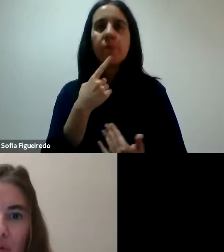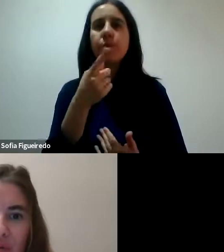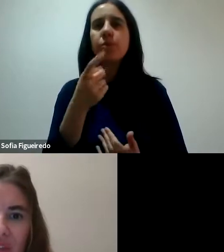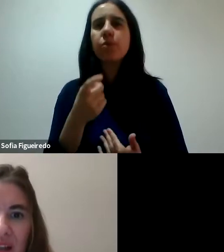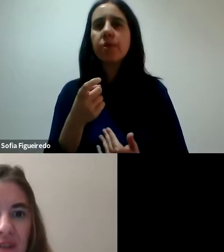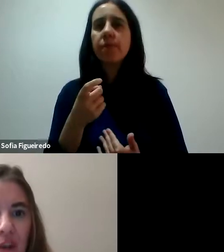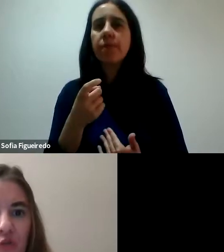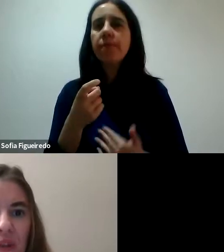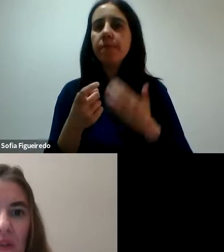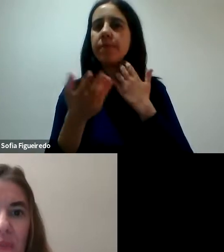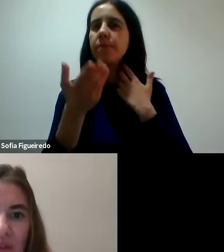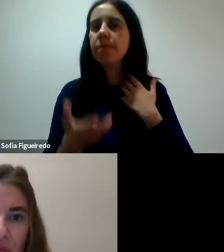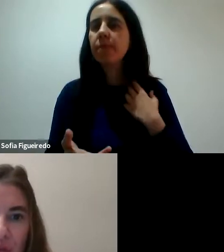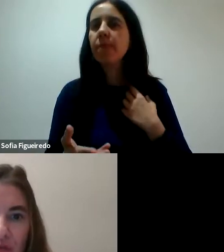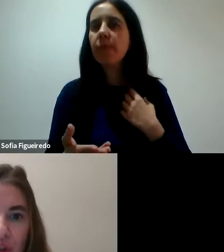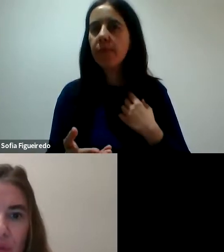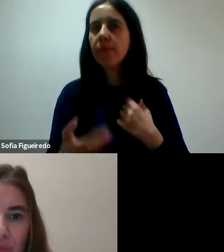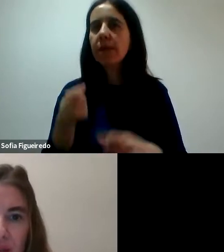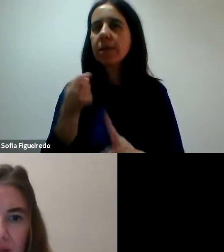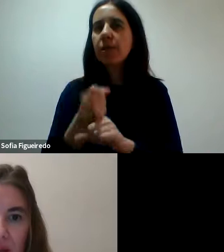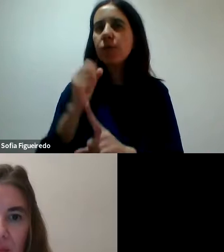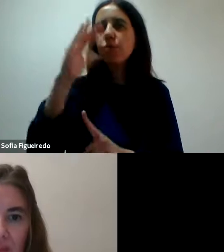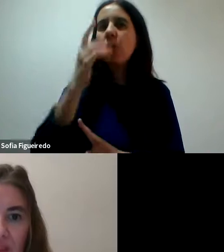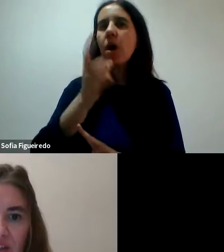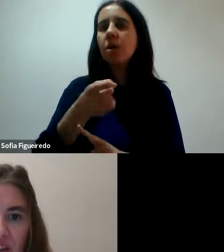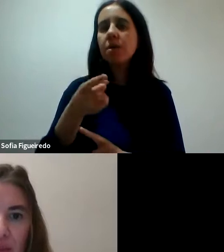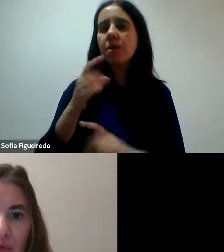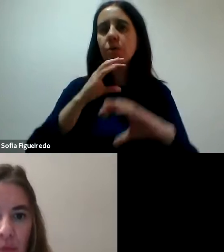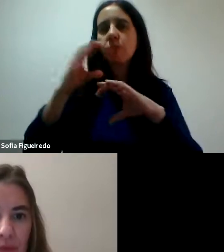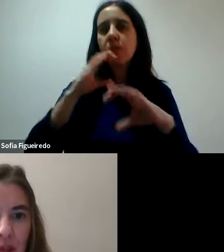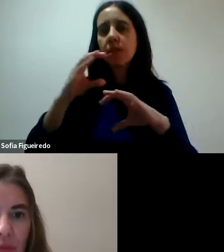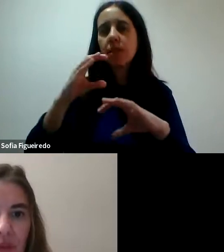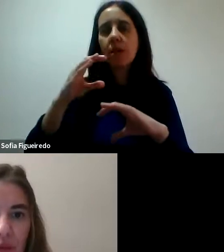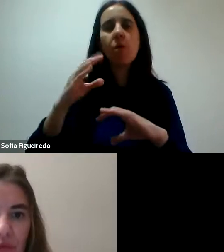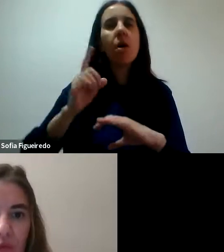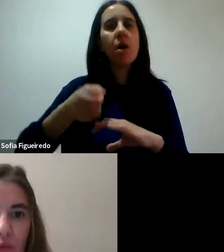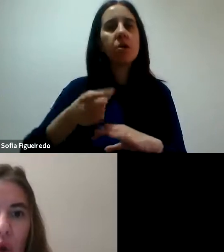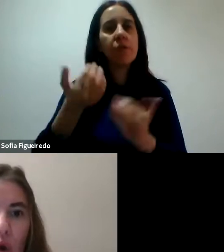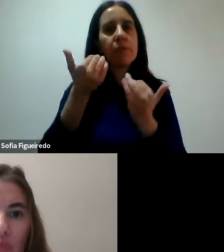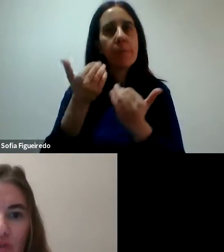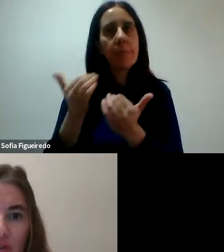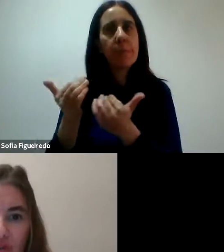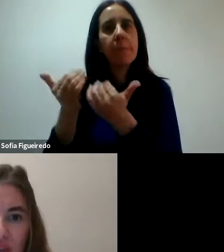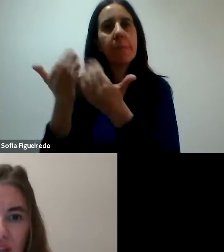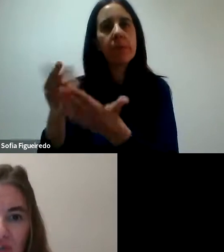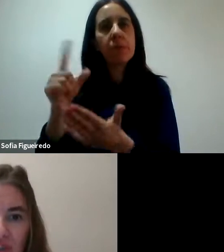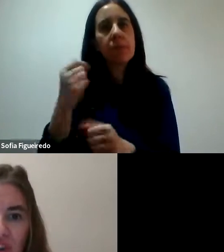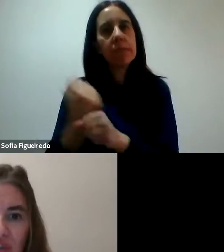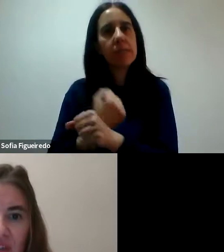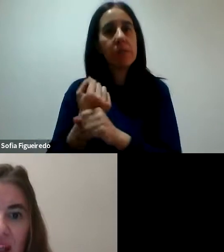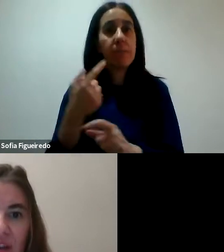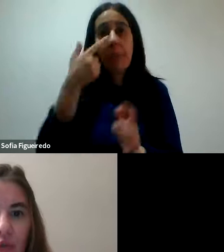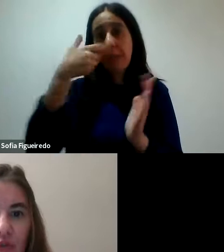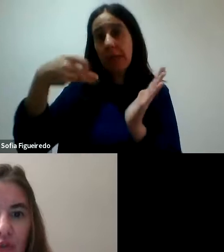quais considera serem os principais desafios na comunicação, passagem de informação e serviço como os nossos clientes